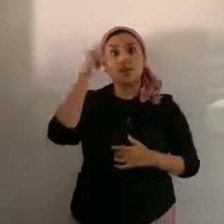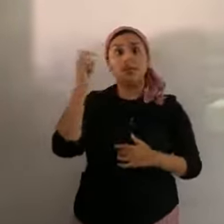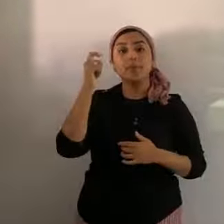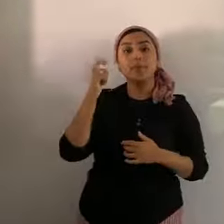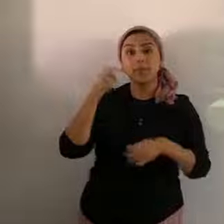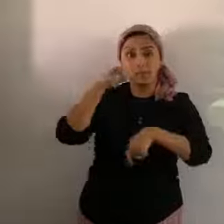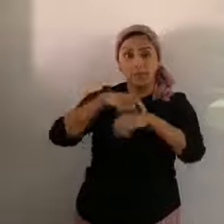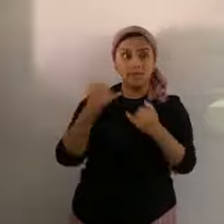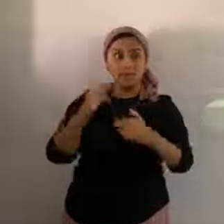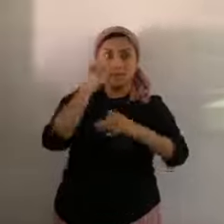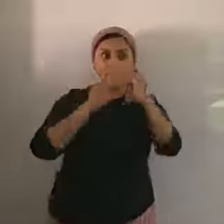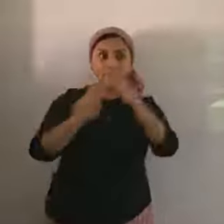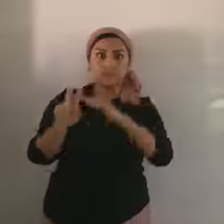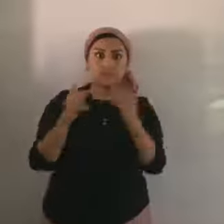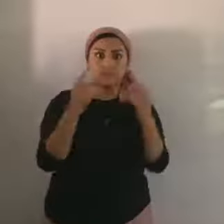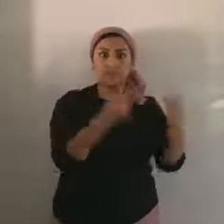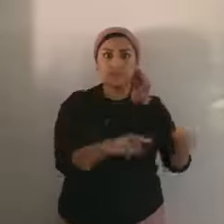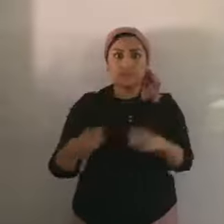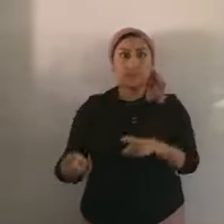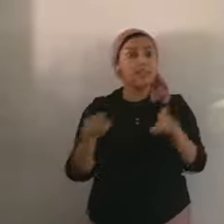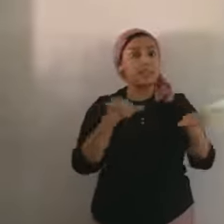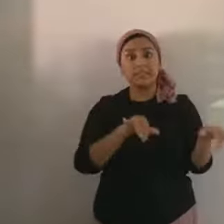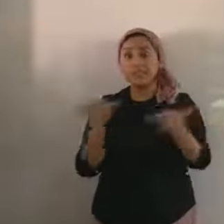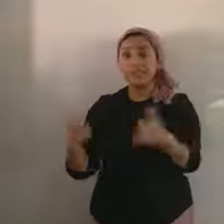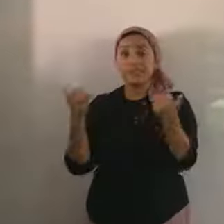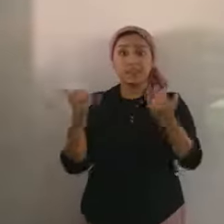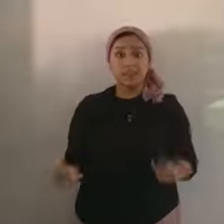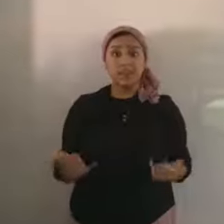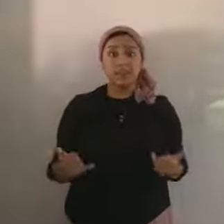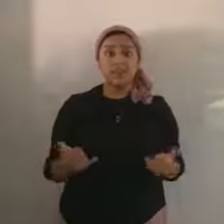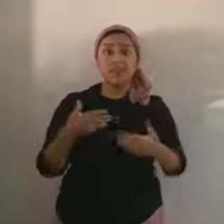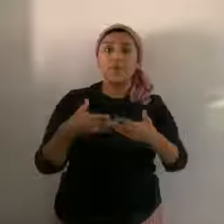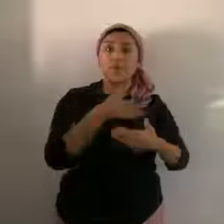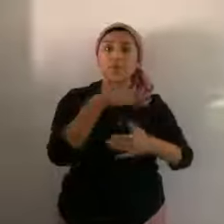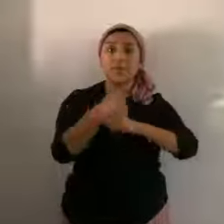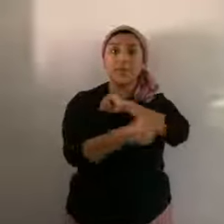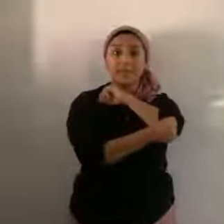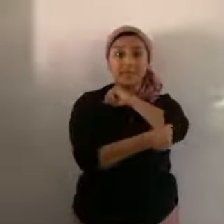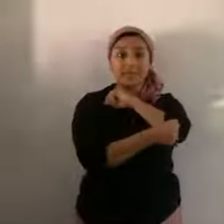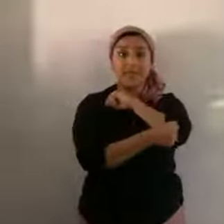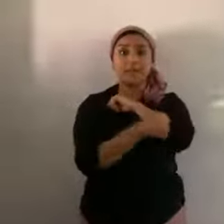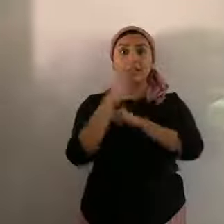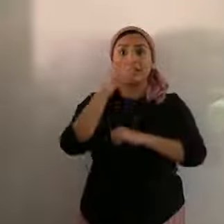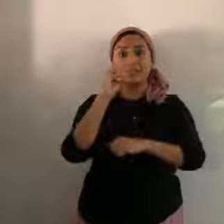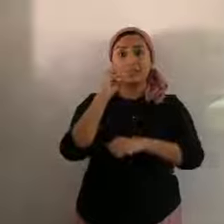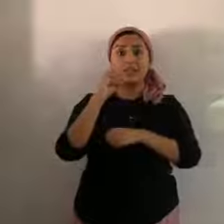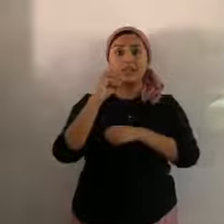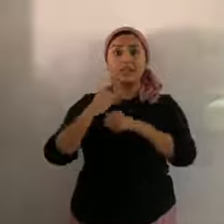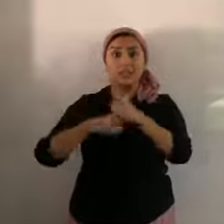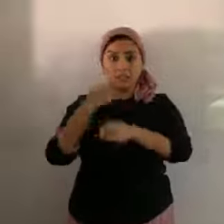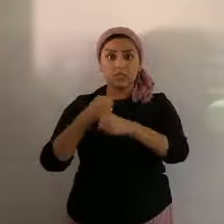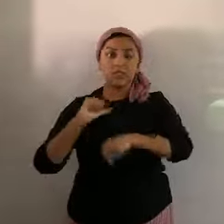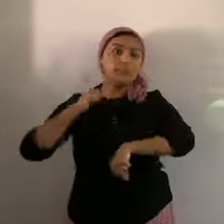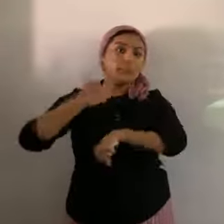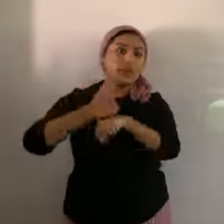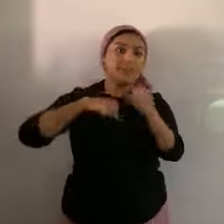son momentos proféticos los que estamos viviendo. Igual ahora, es pre-Pesaj, 70 años de la fundación del Estado de